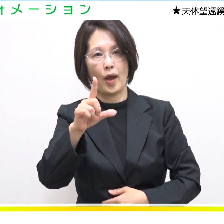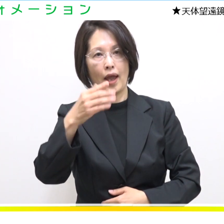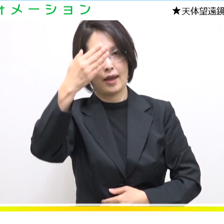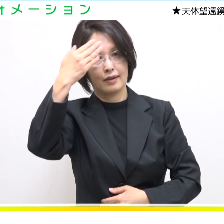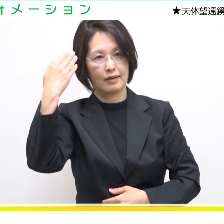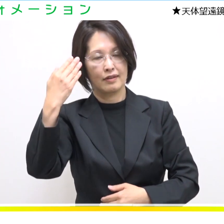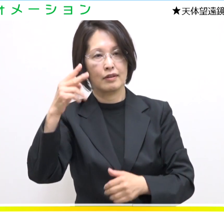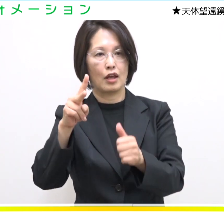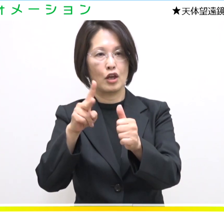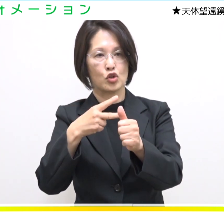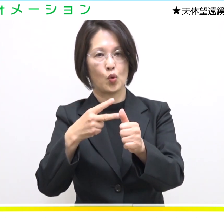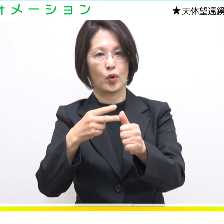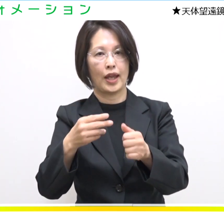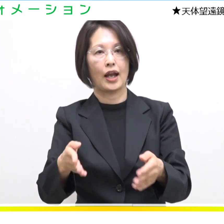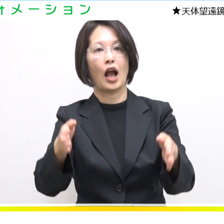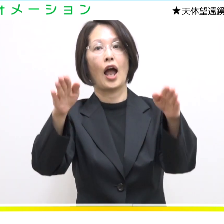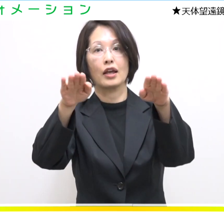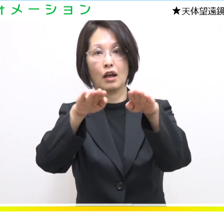会館